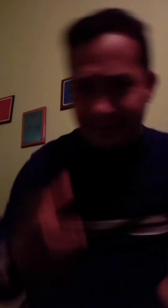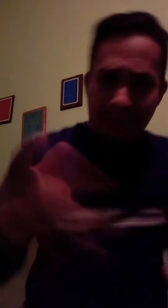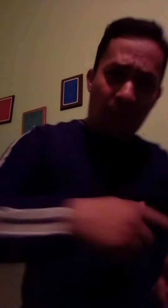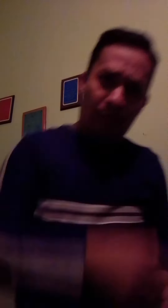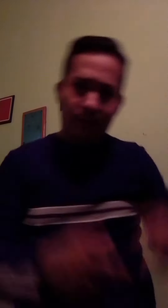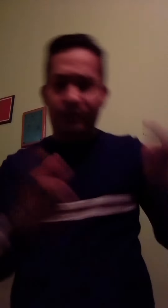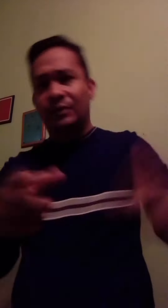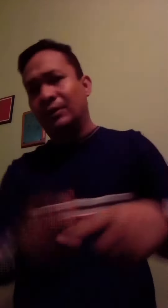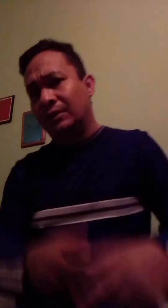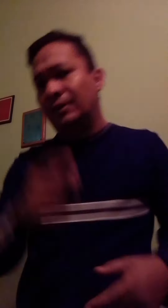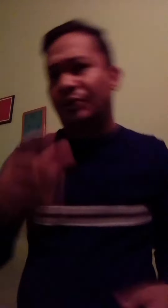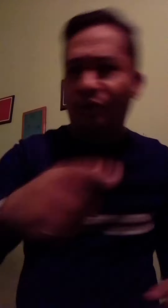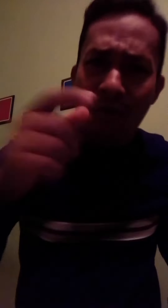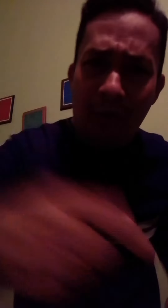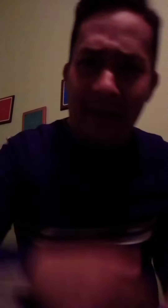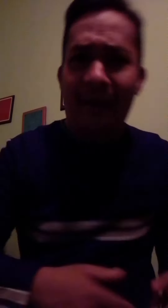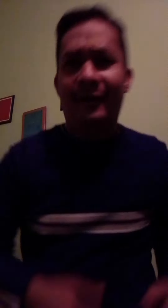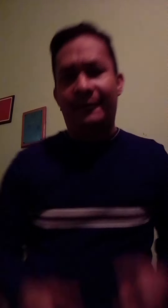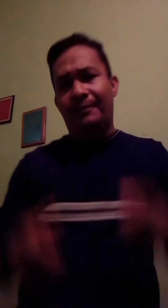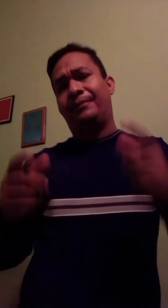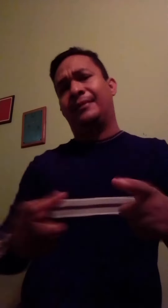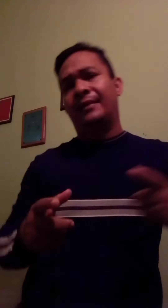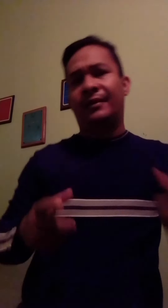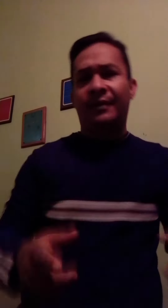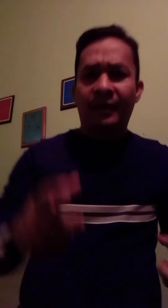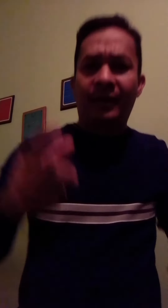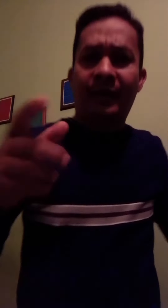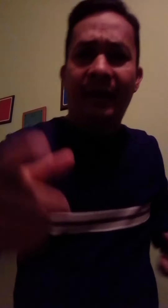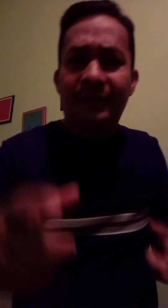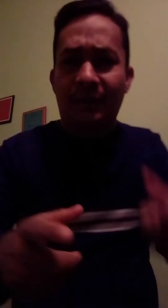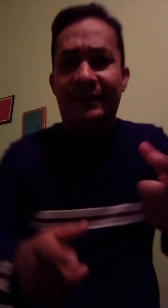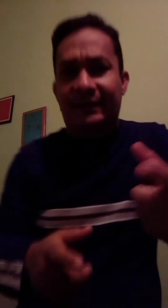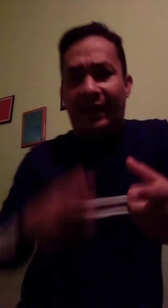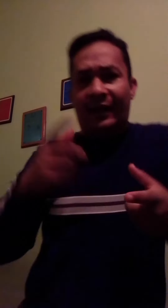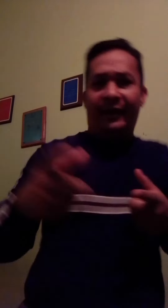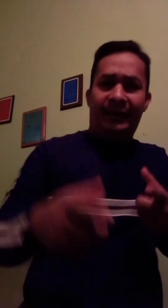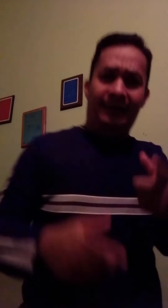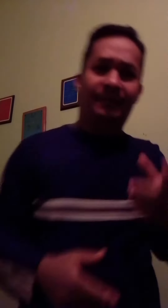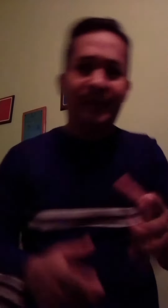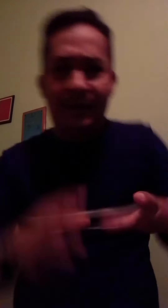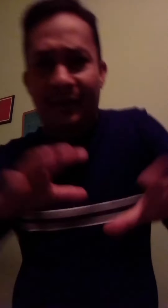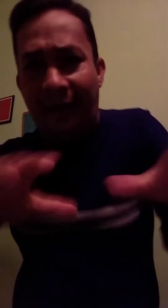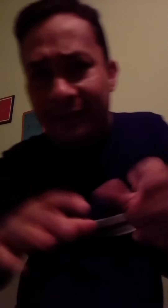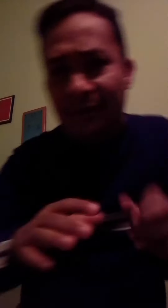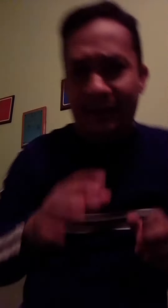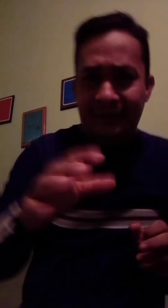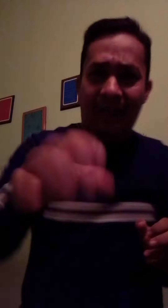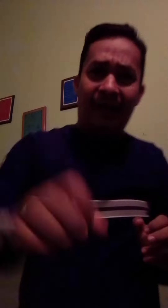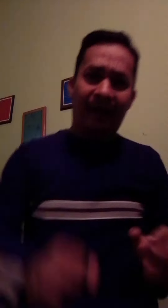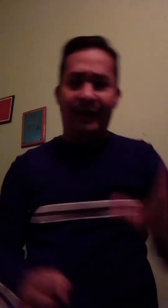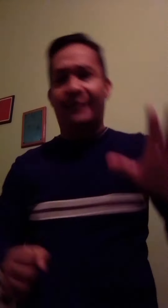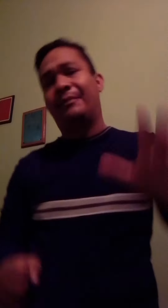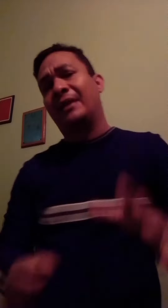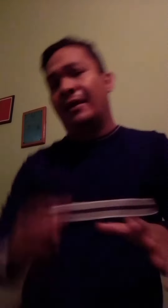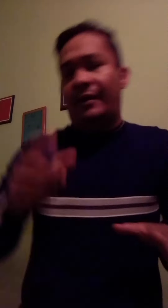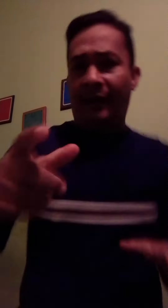Cristo, solo Él. Cristo es el Rey, Cristo es el Rey,